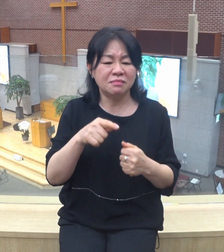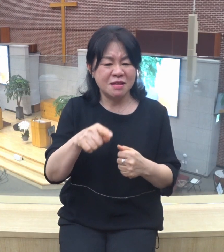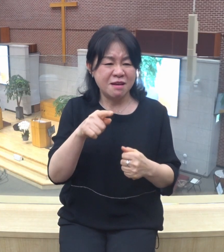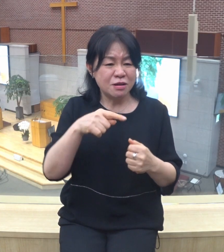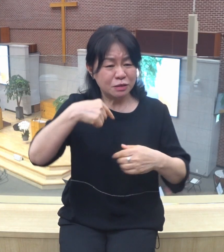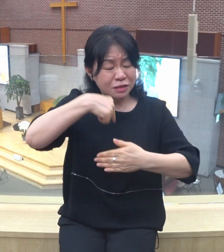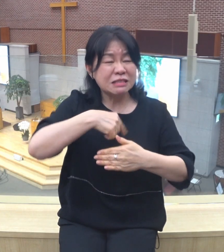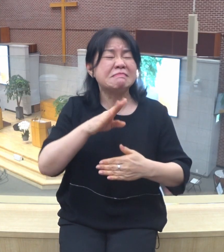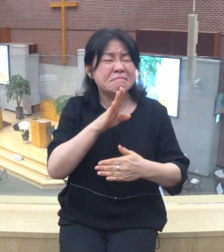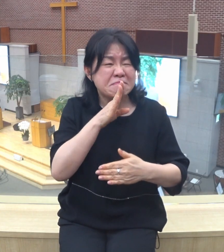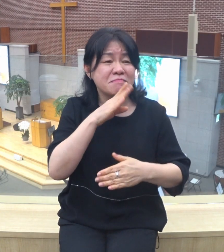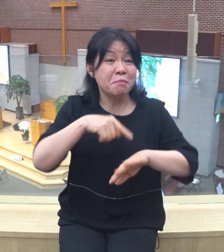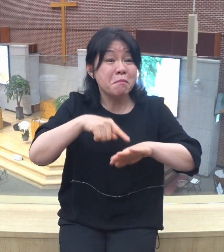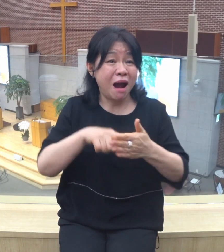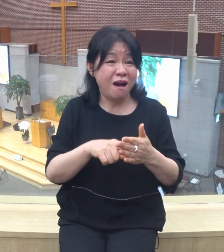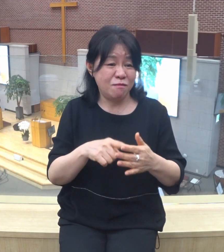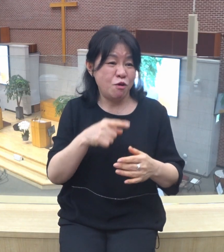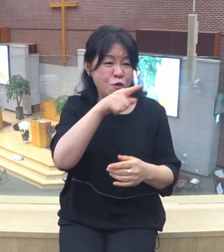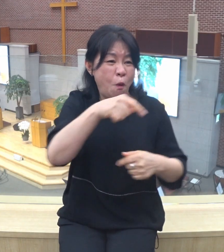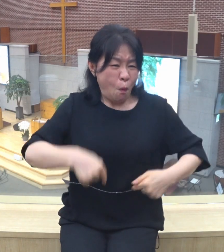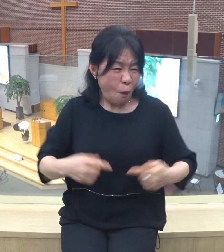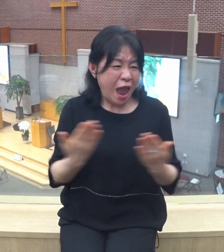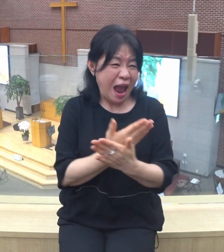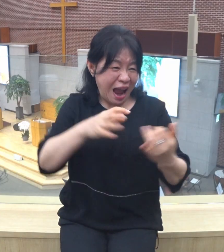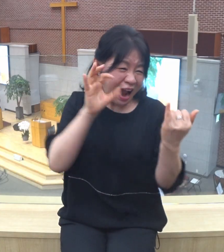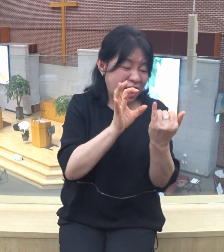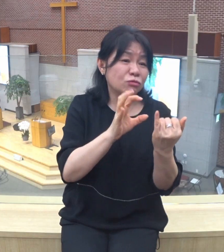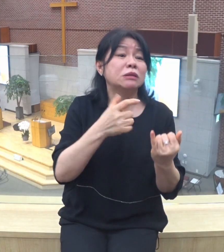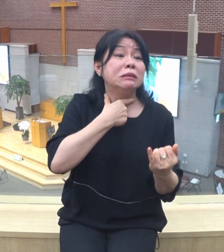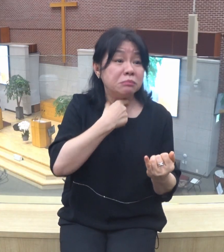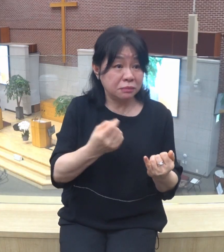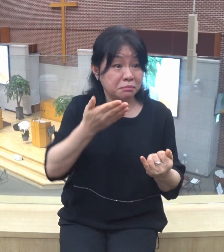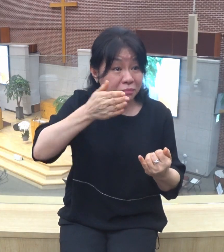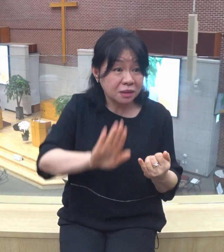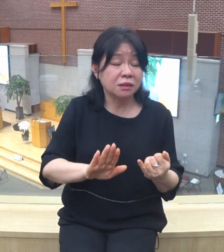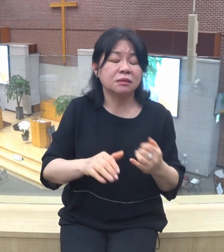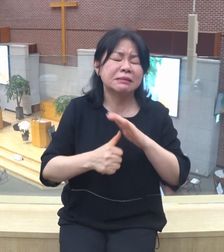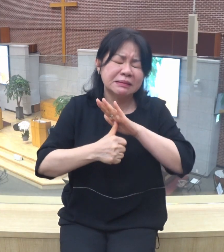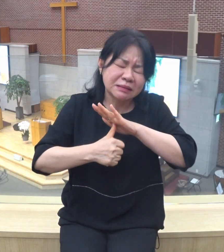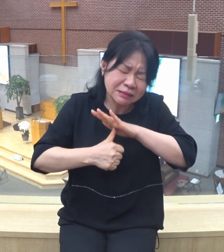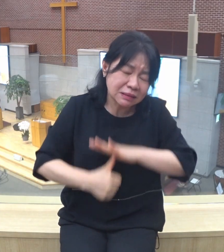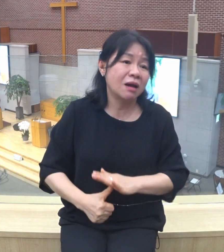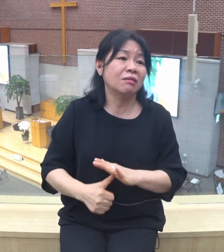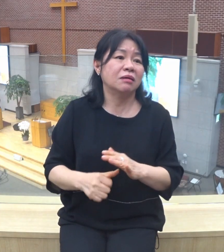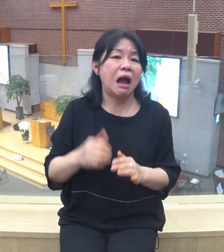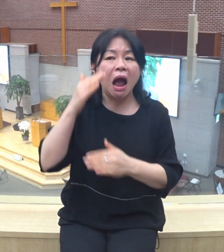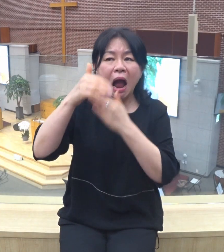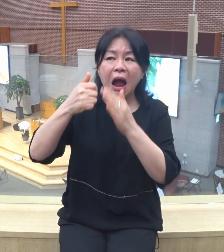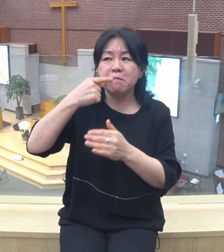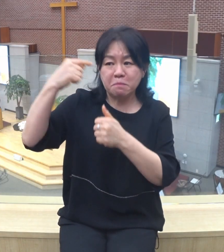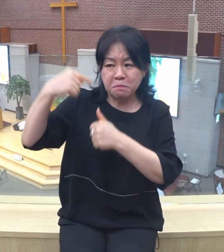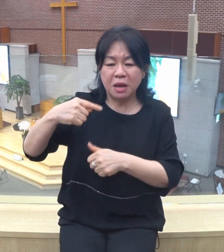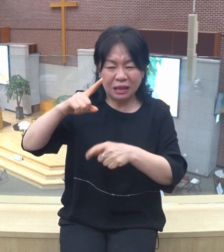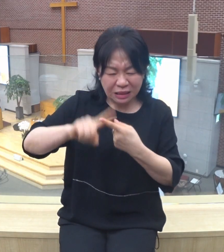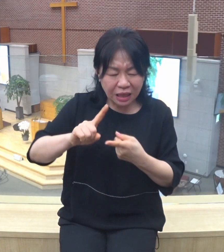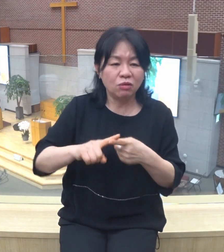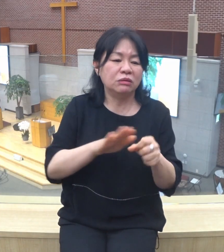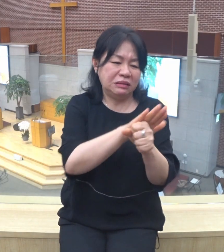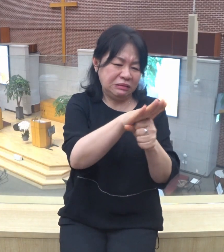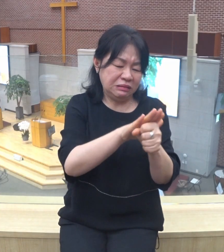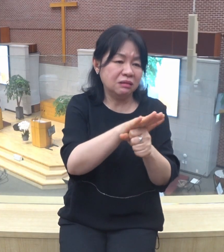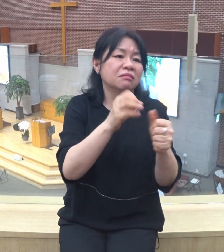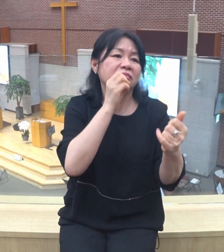회개하라고 그렇게 말씀하실 줄 알았는데 순간 멍해졌습니다. 저는 상상도 하지 못하는 말이니